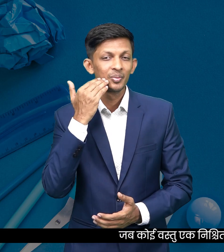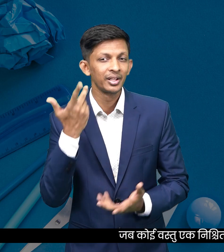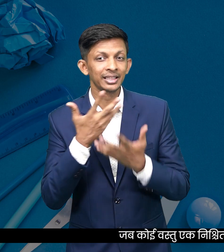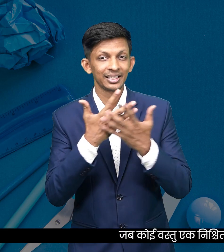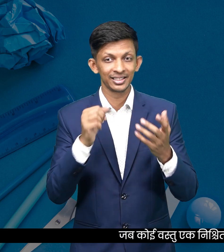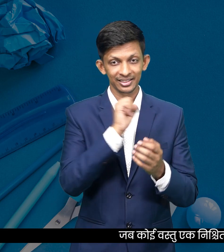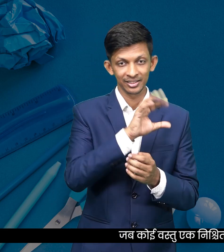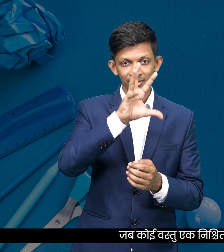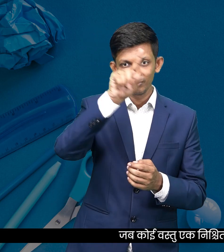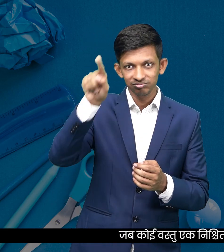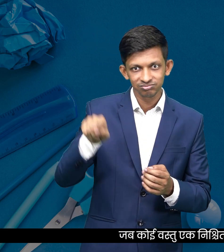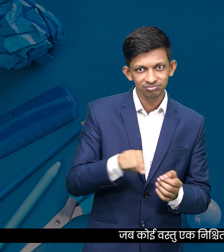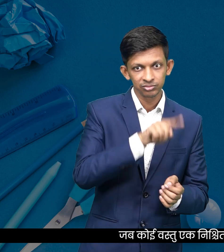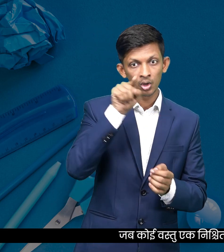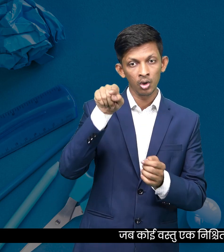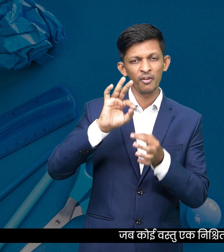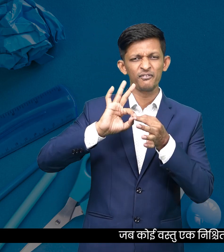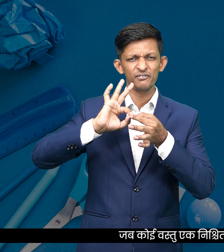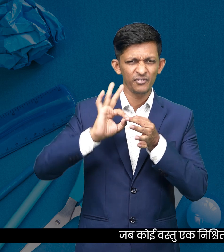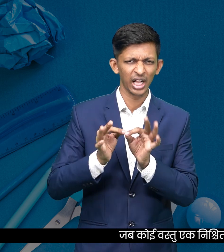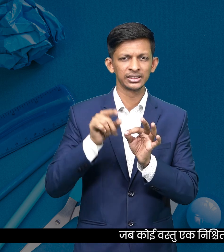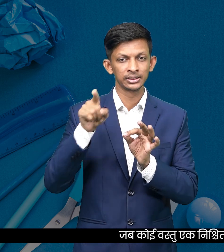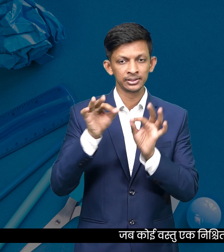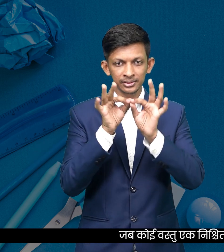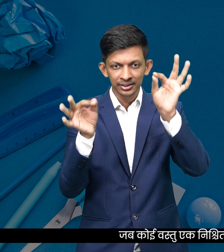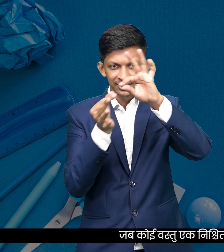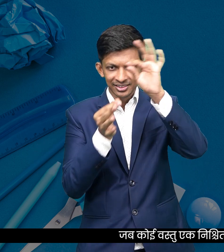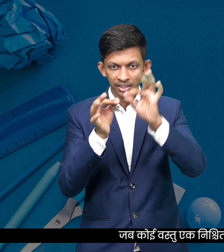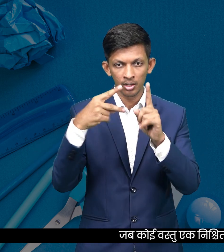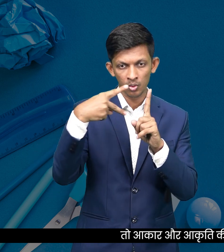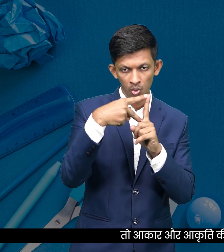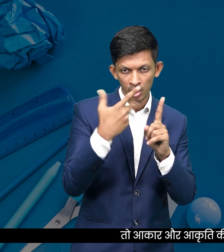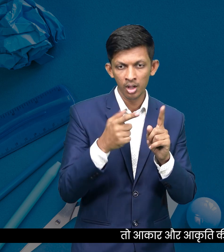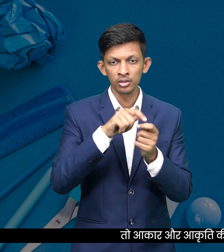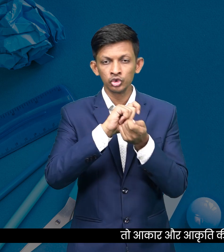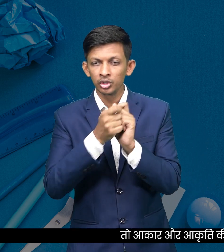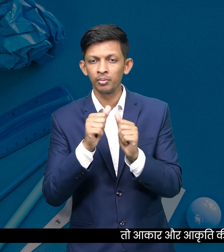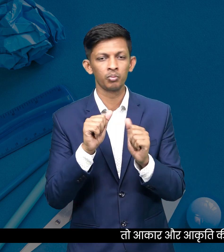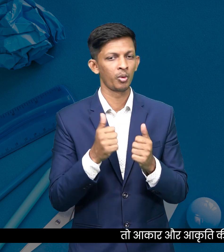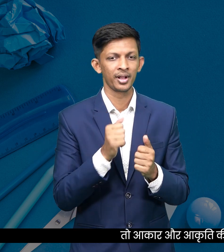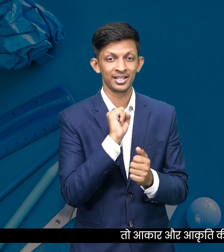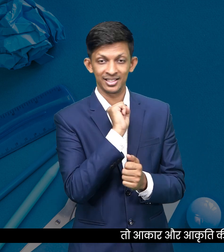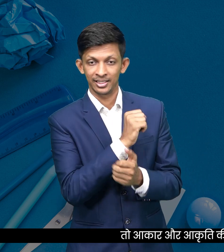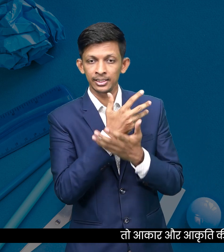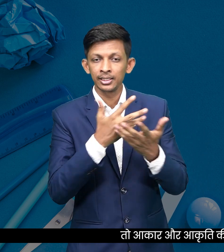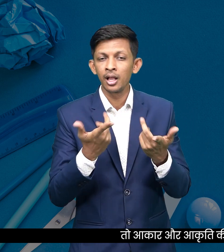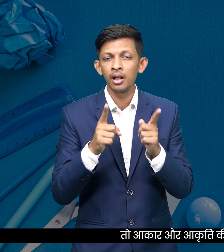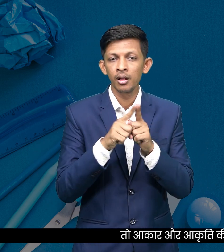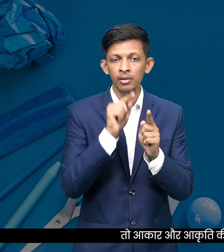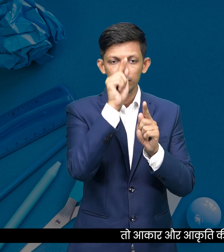जब कोई वस्तु एक निश्चित अक्ष के चारों ओर घूमता है तो आकार और आकृति की उपस्थिति